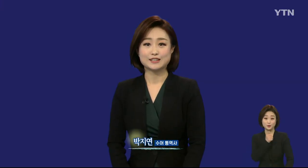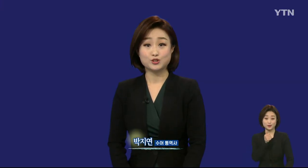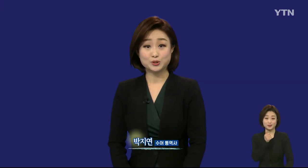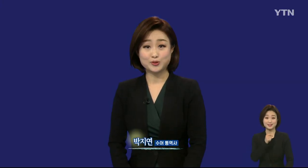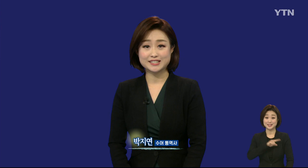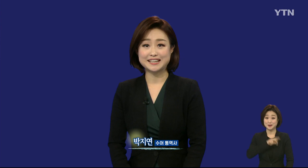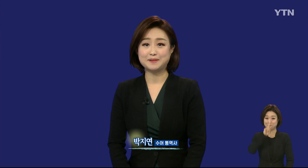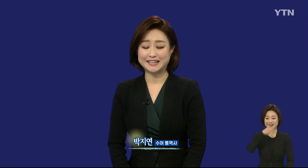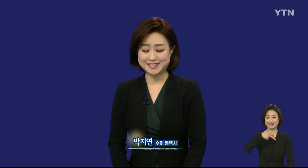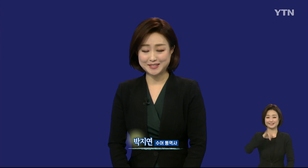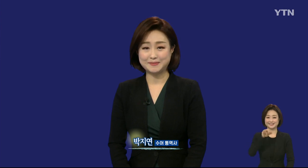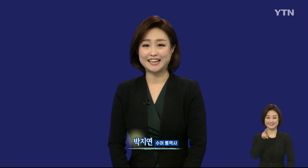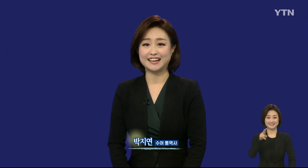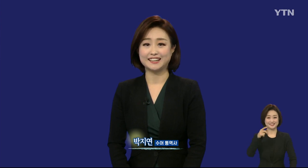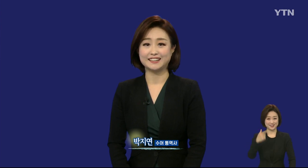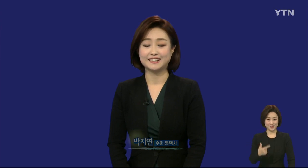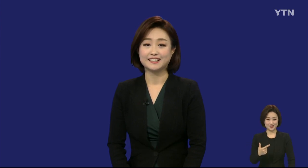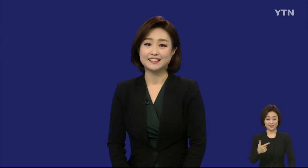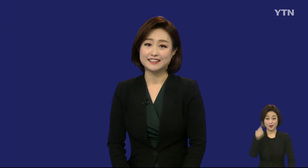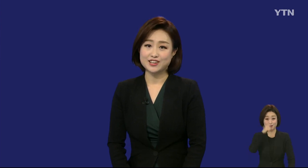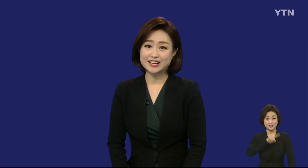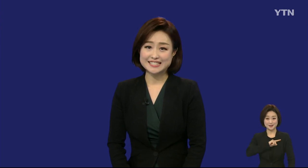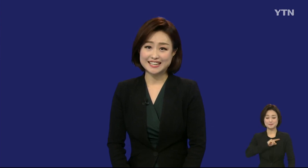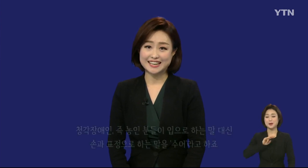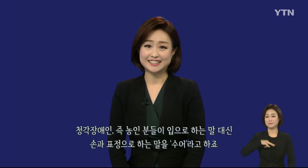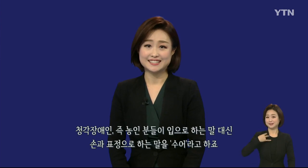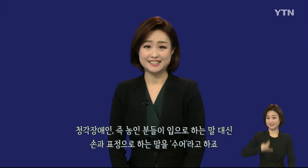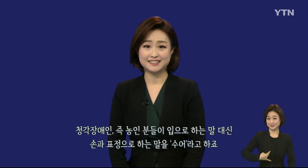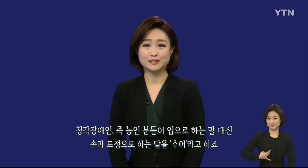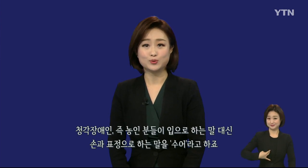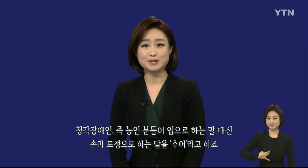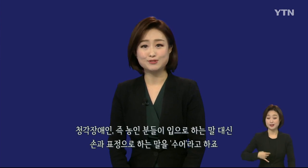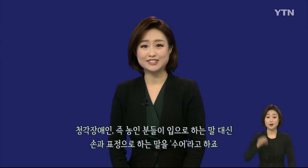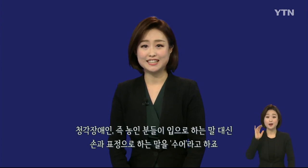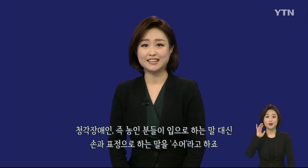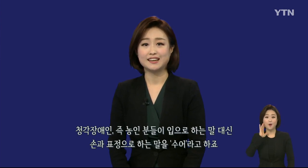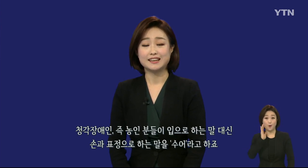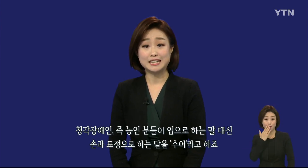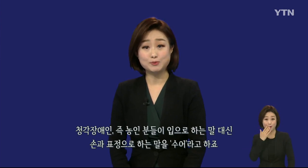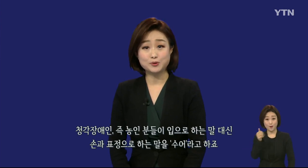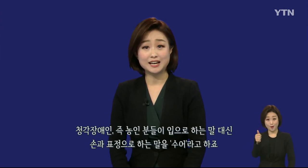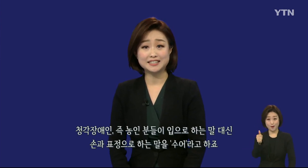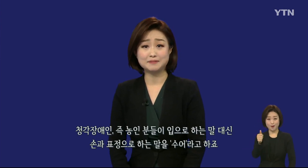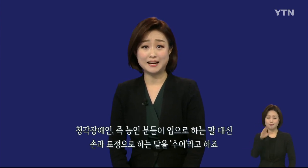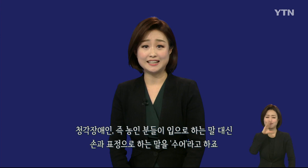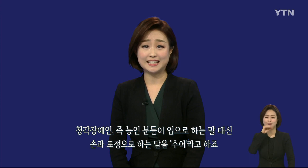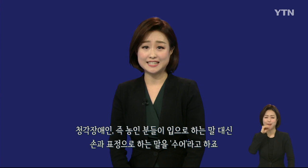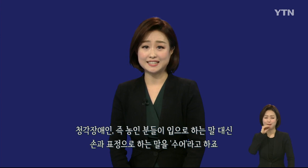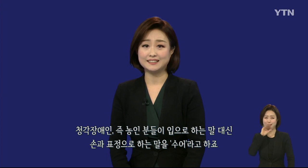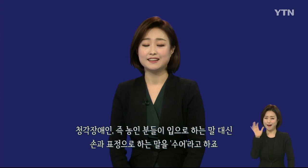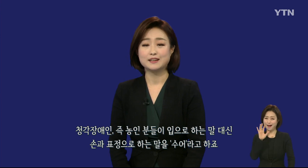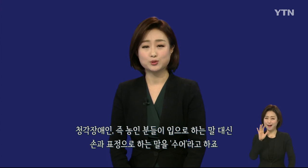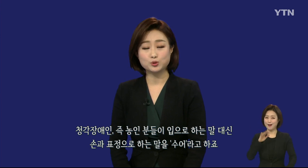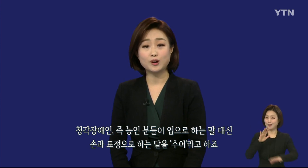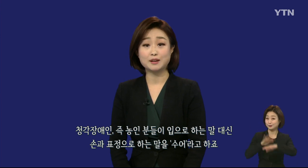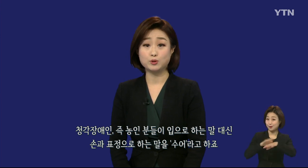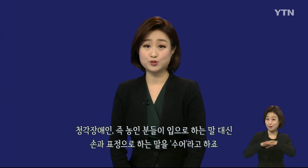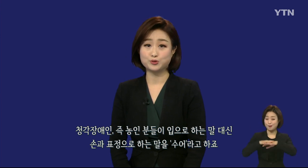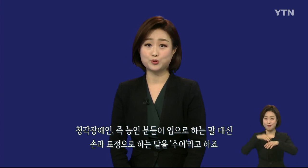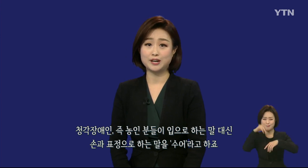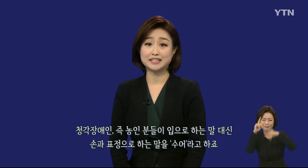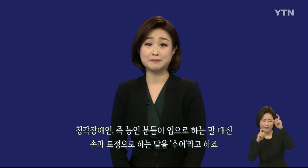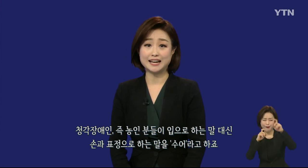안녕하세요. 수어통역사 박지연입니다. 청각장애인, 즉 농인분들이 입으로 하는 말 대신